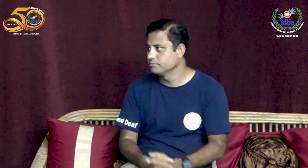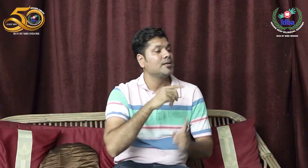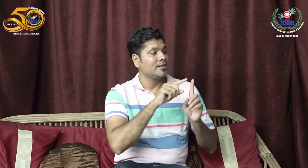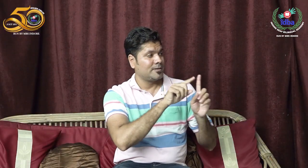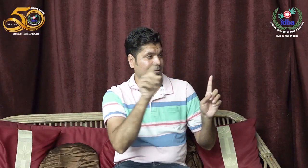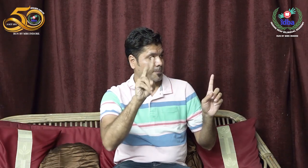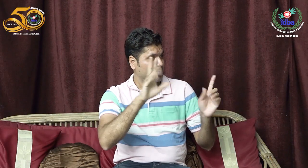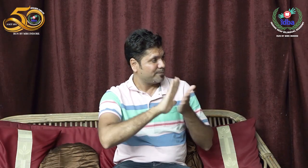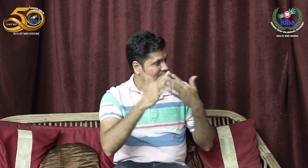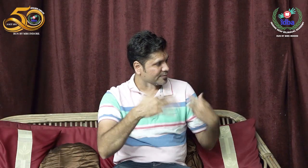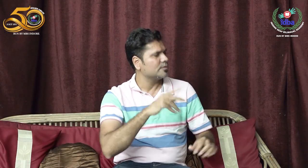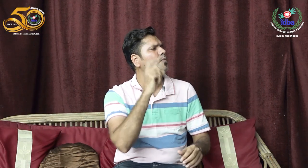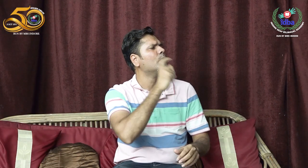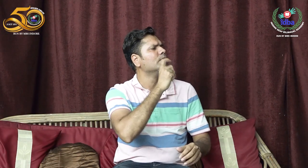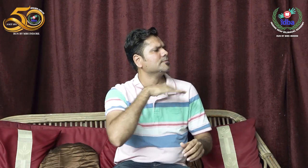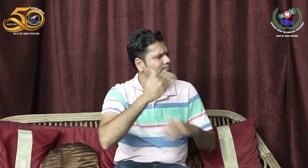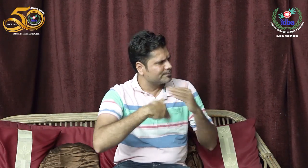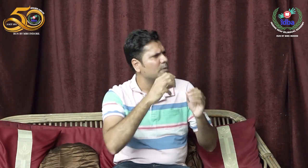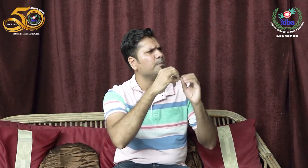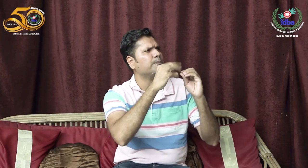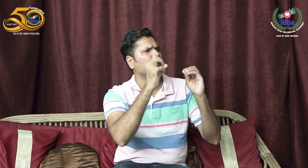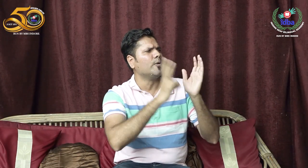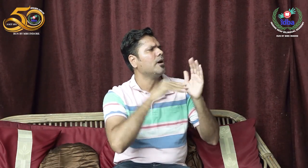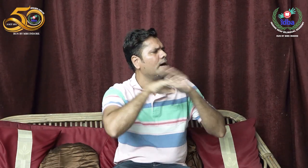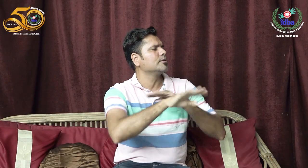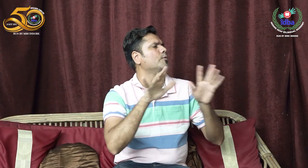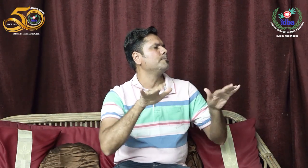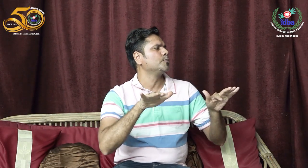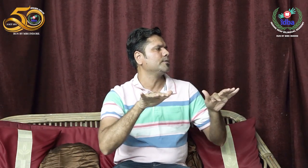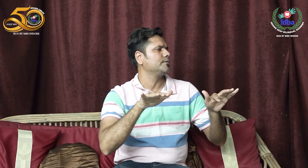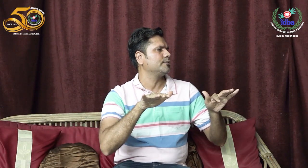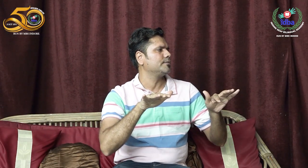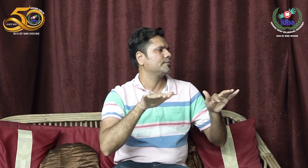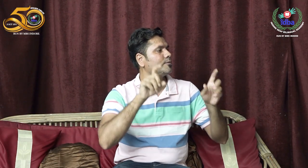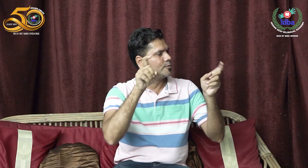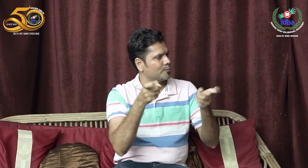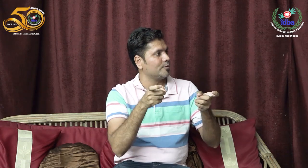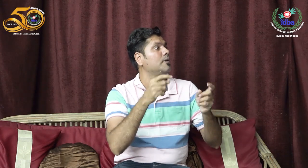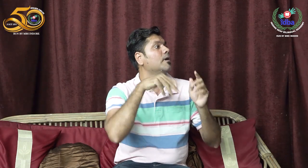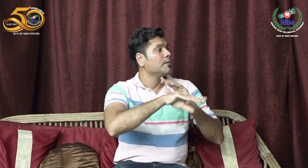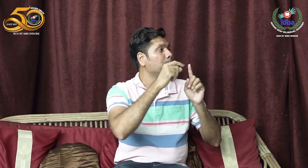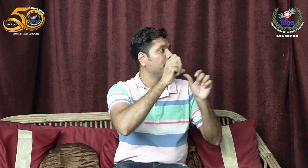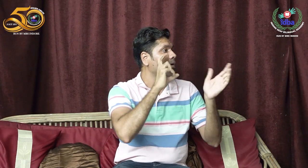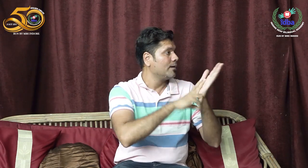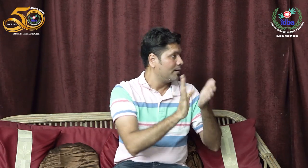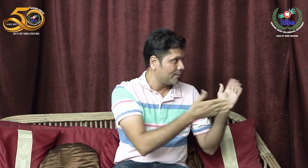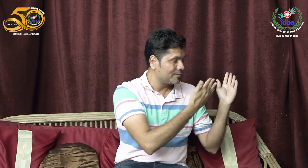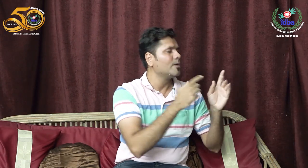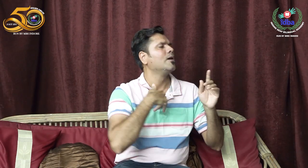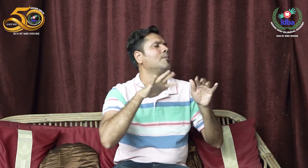आपने कॉलेज भी किया है? हाँ, मैंने कॉलेज भी किया है, मैंने बीकॉम किया है इन कंप्यूटर, साथ में बीकॉम, और